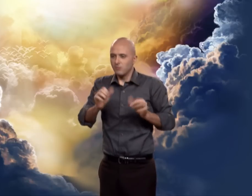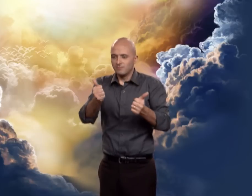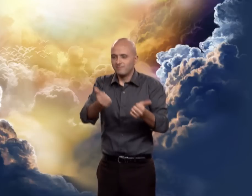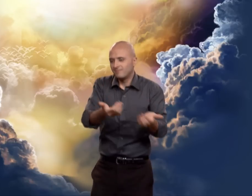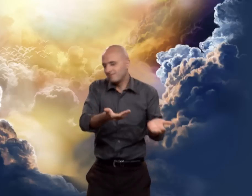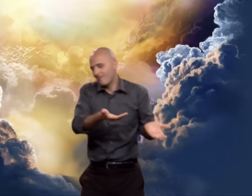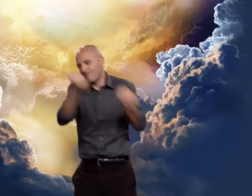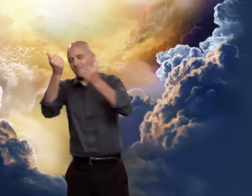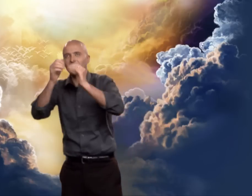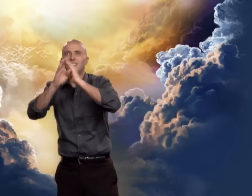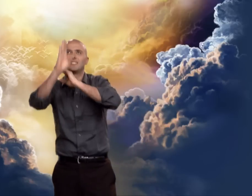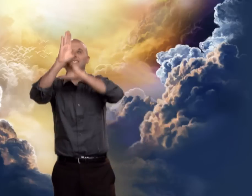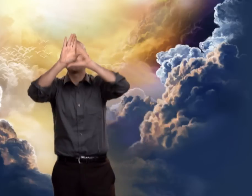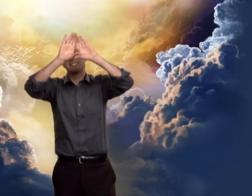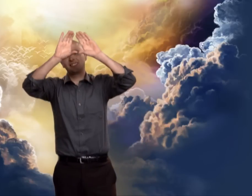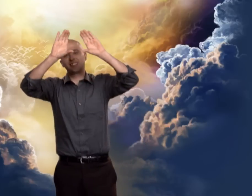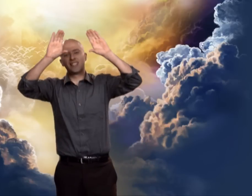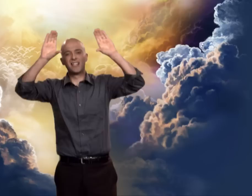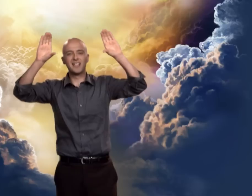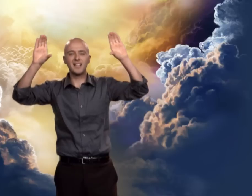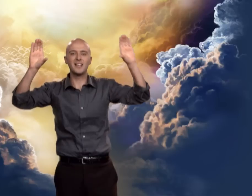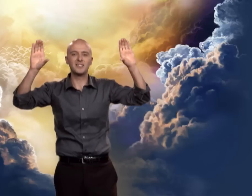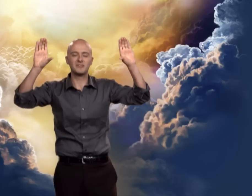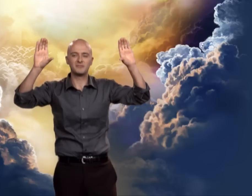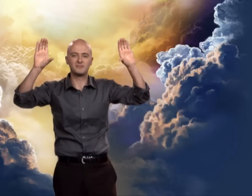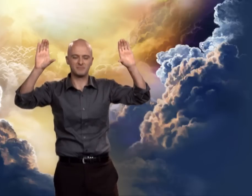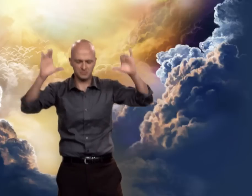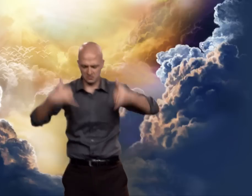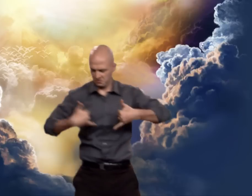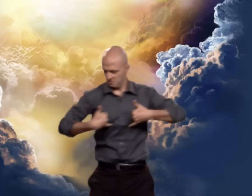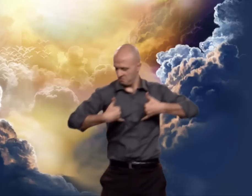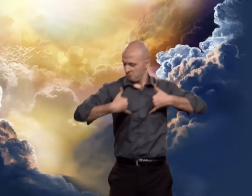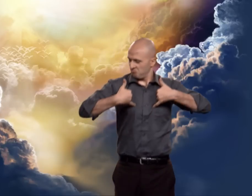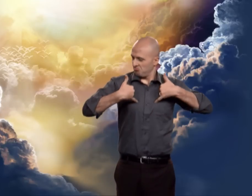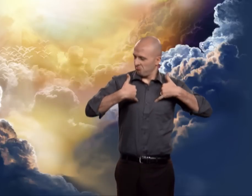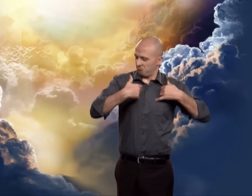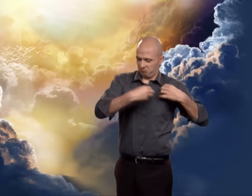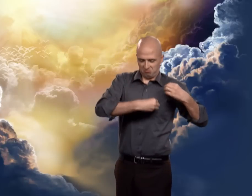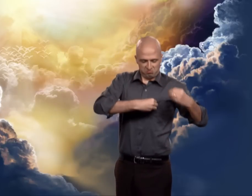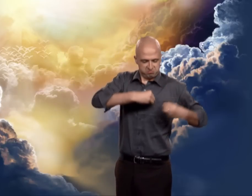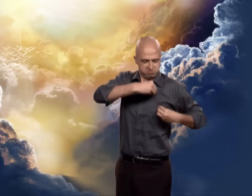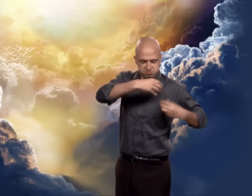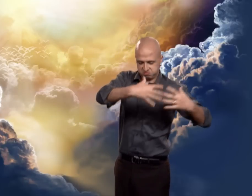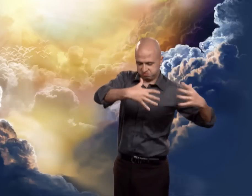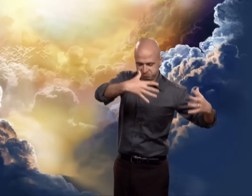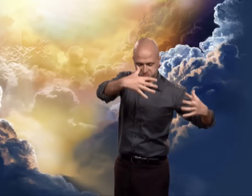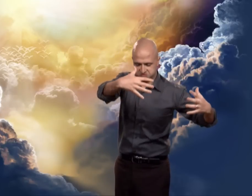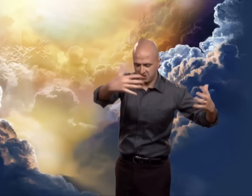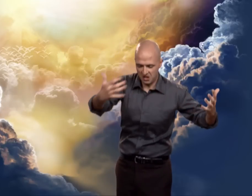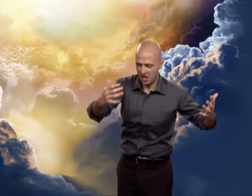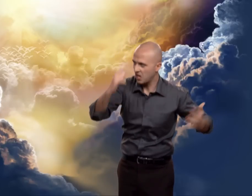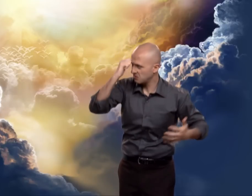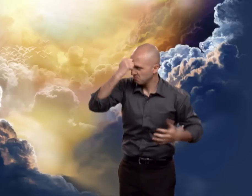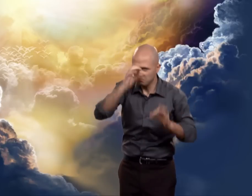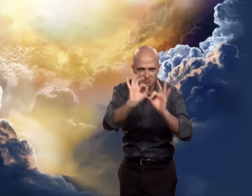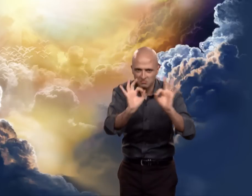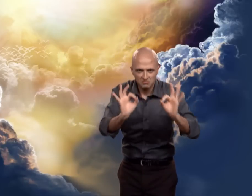A vontade deles foi exercitada na rebelião. Ao terminar a vida, é tarde demais para alterarem seus pensamentos